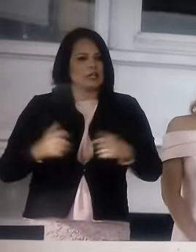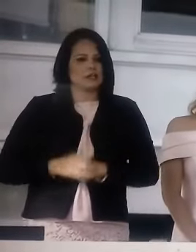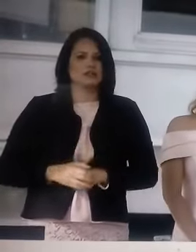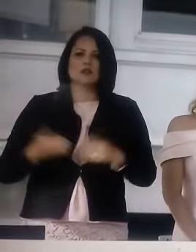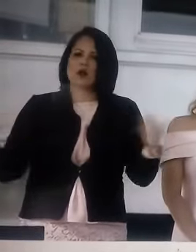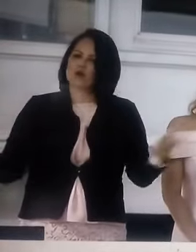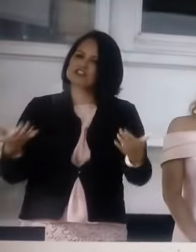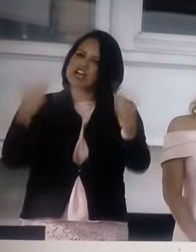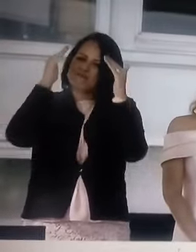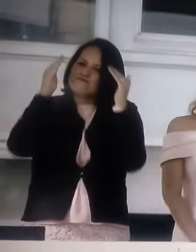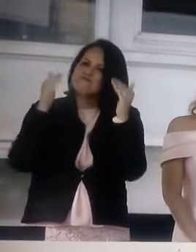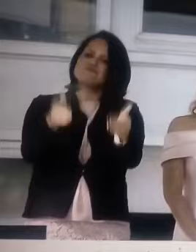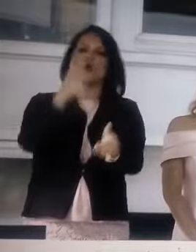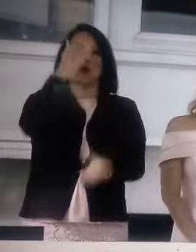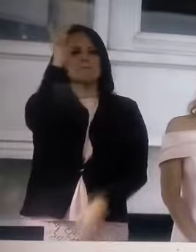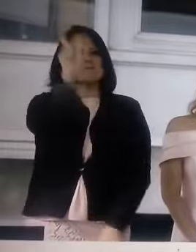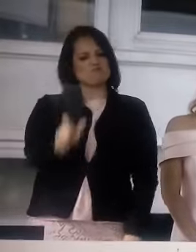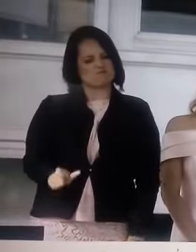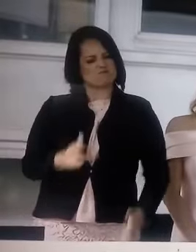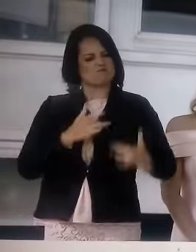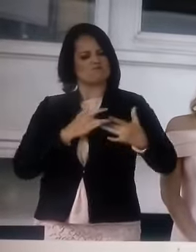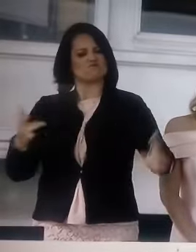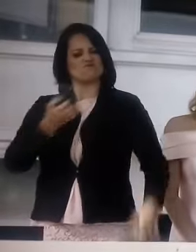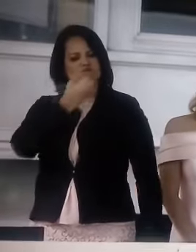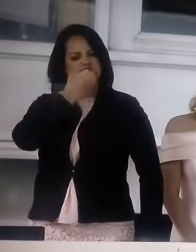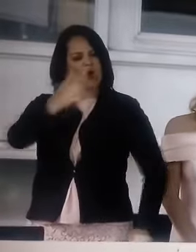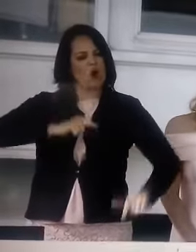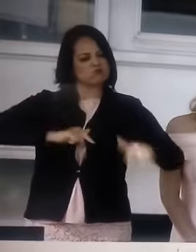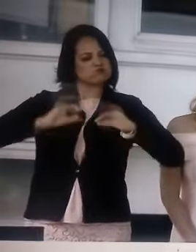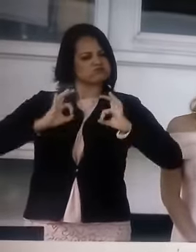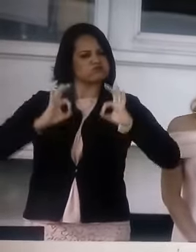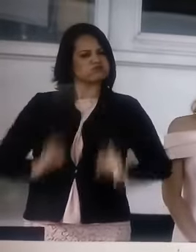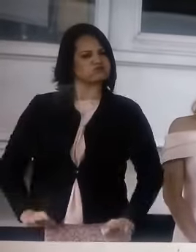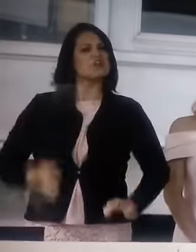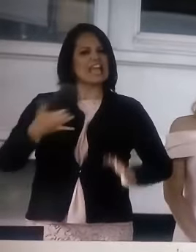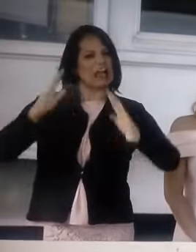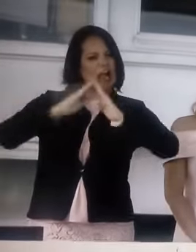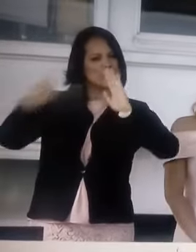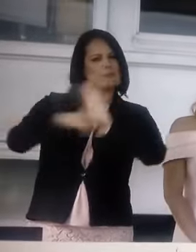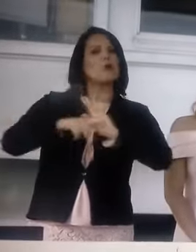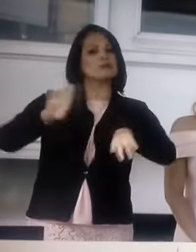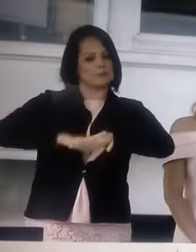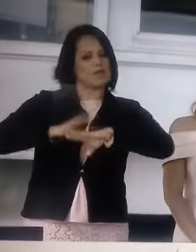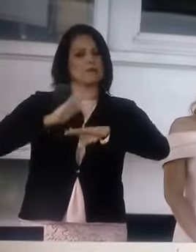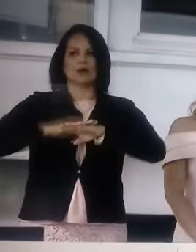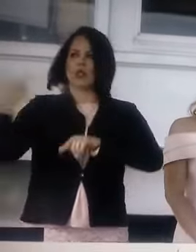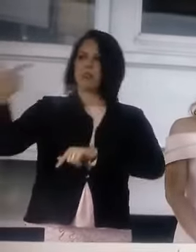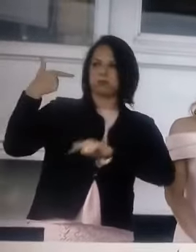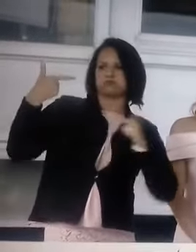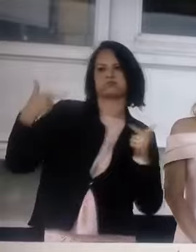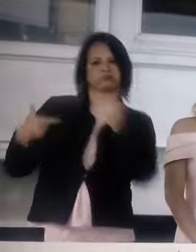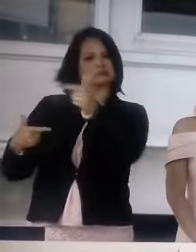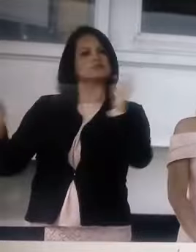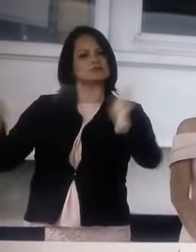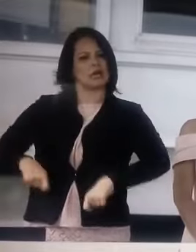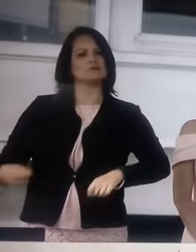segurança das pessoas de bem e a garantia do direito de propriedade e da legítima defesa.